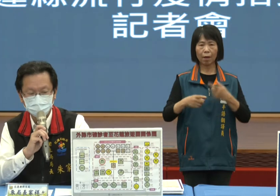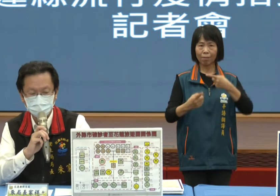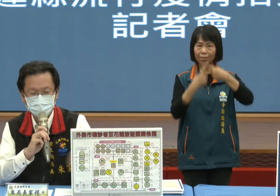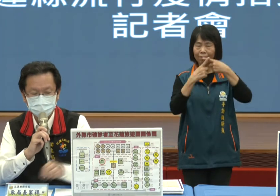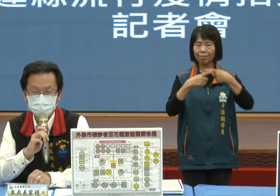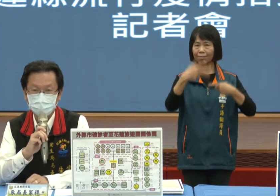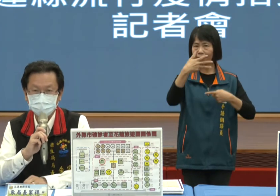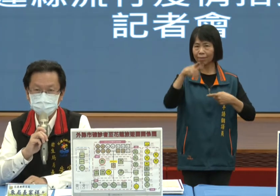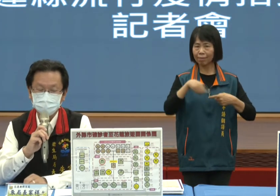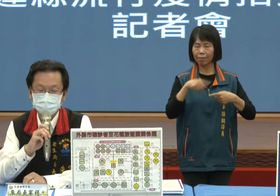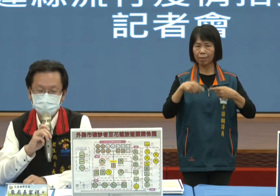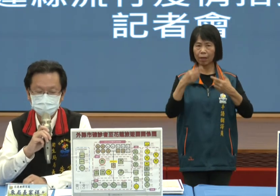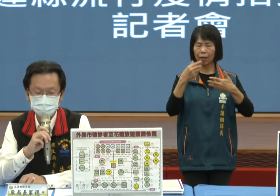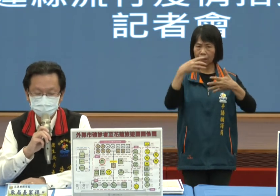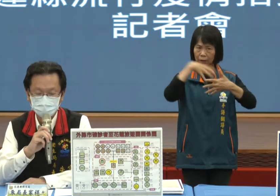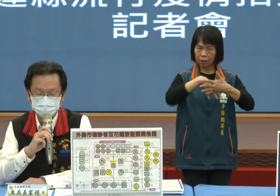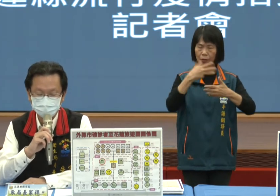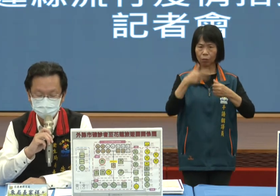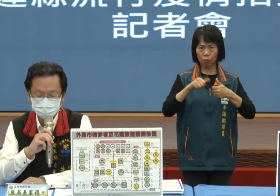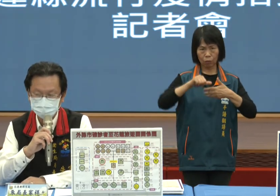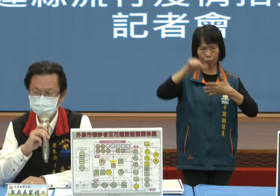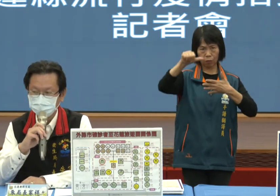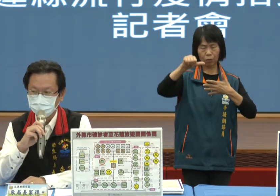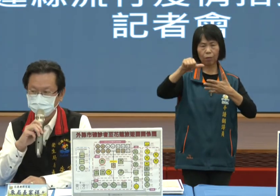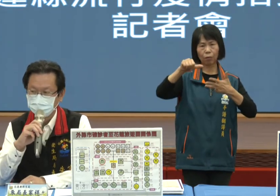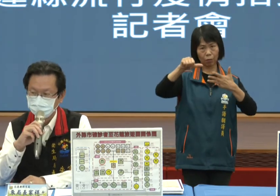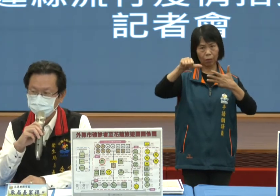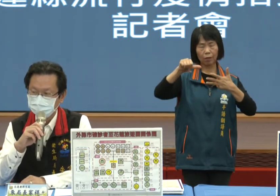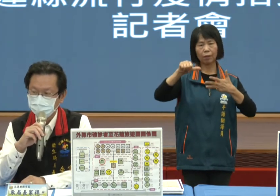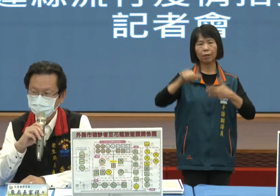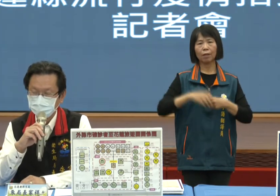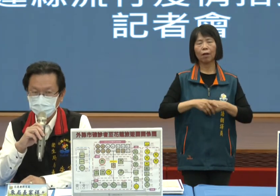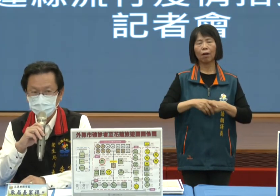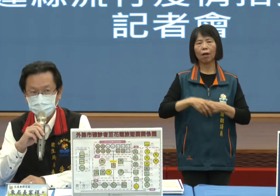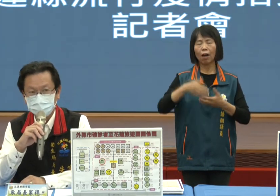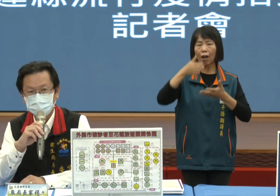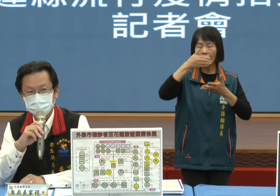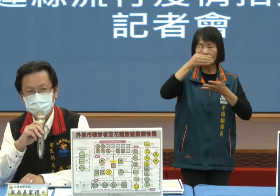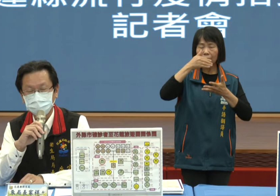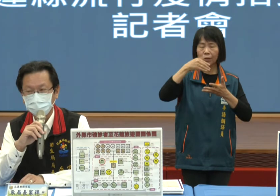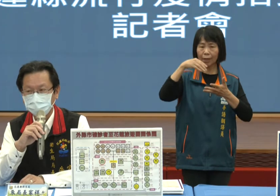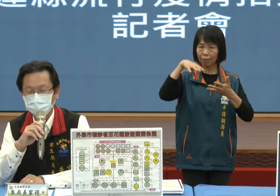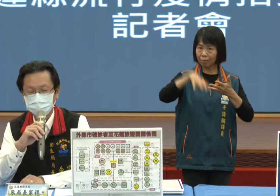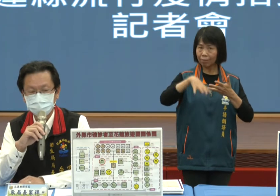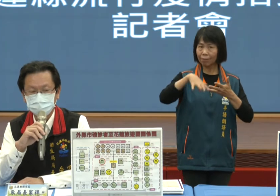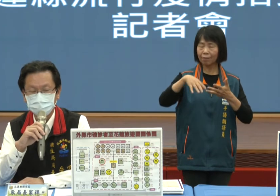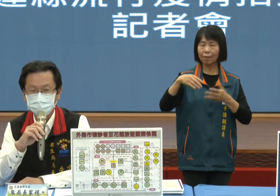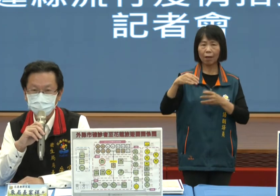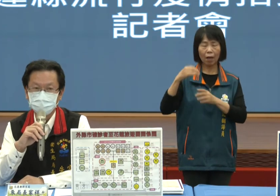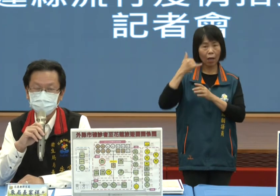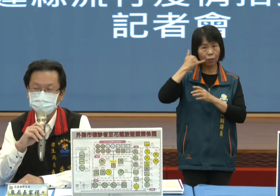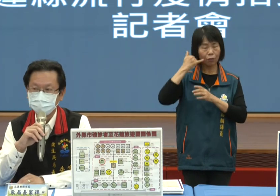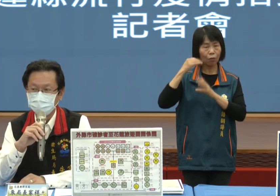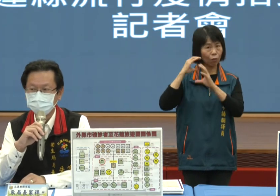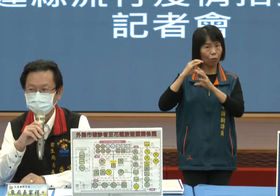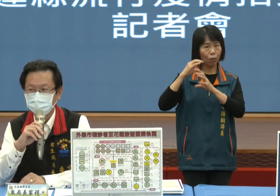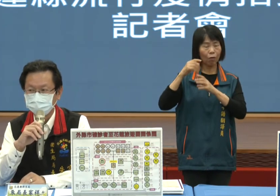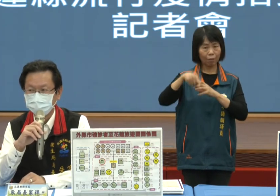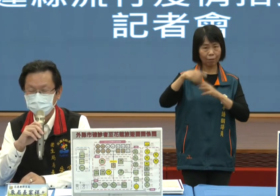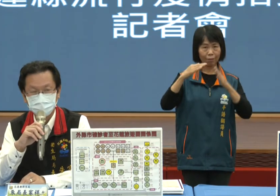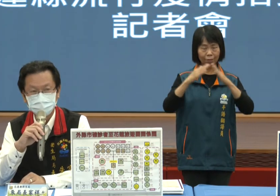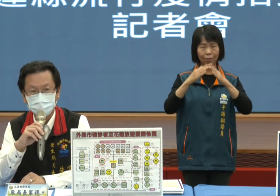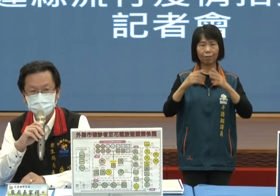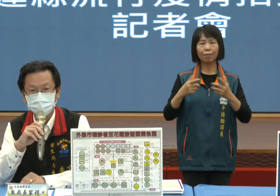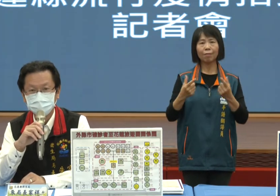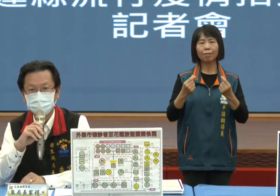有5位跟我们的餐酒馆有非常明确的相关性，而这个餐酒馆呢有共同一个地方，就是